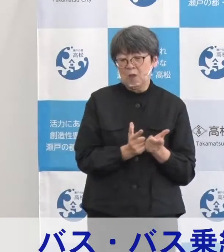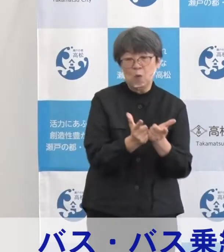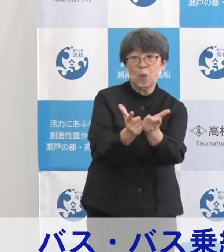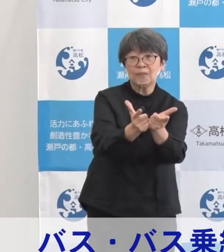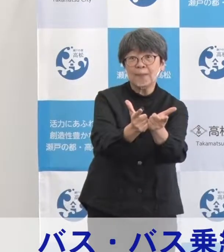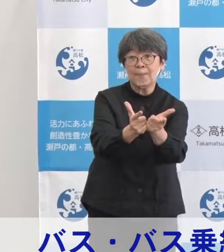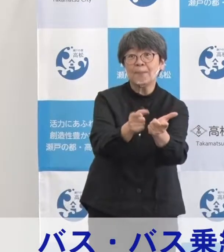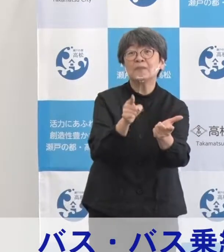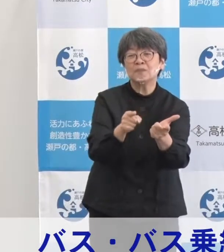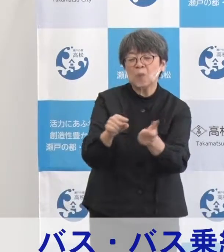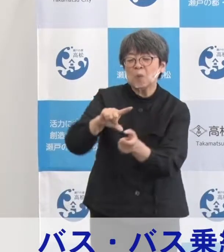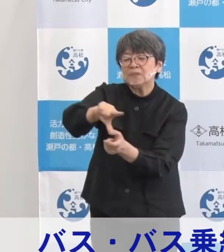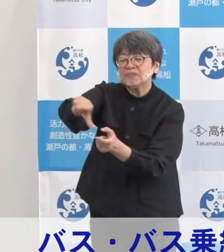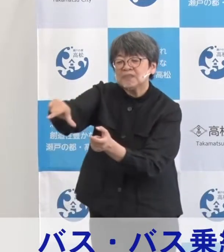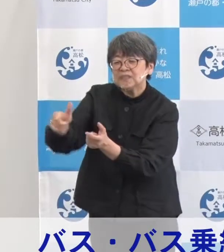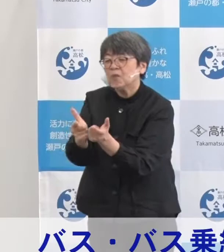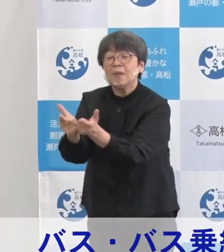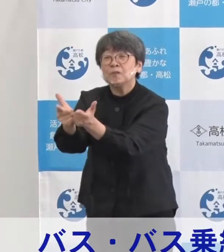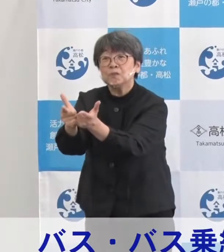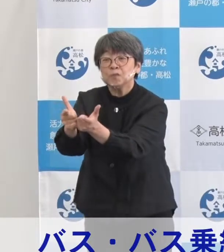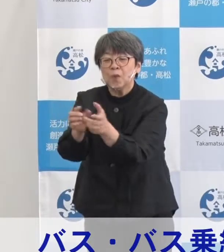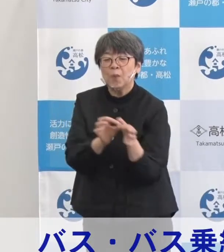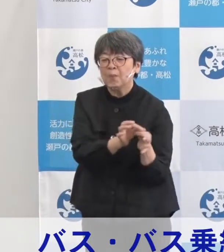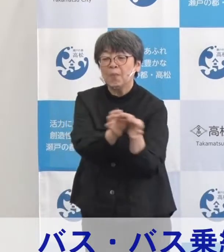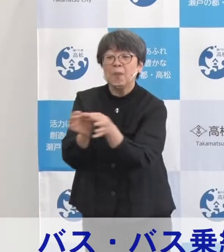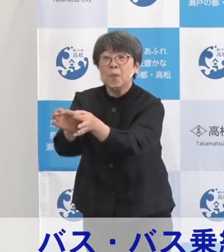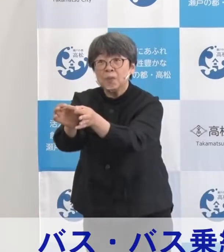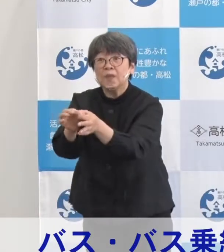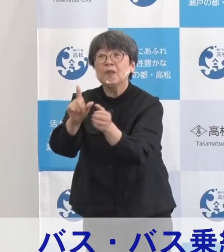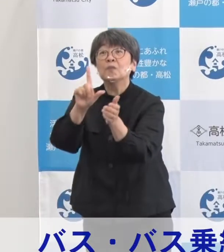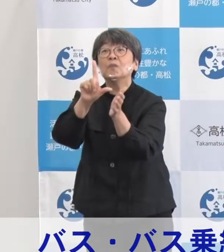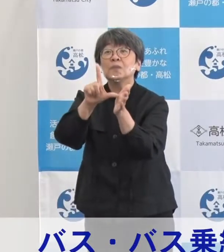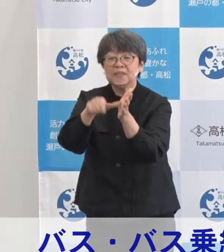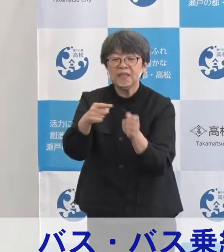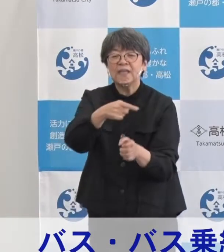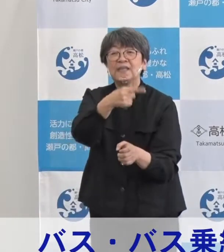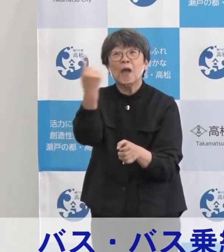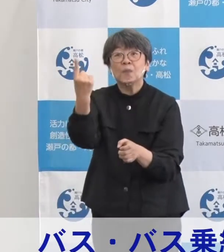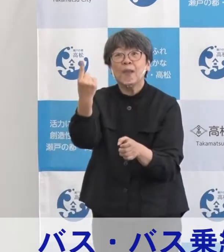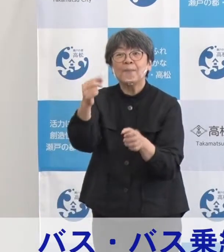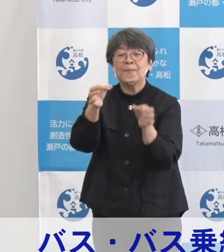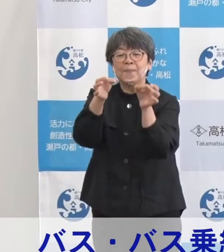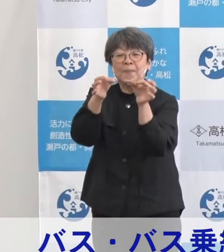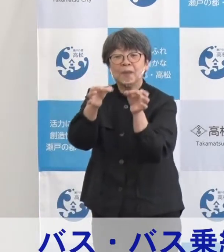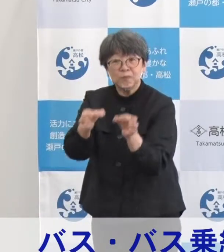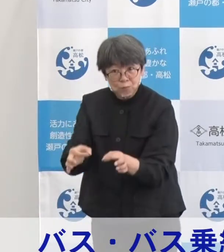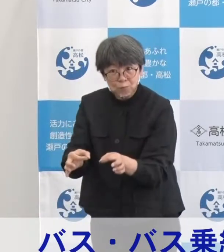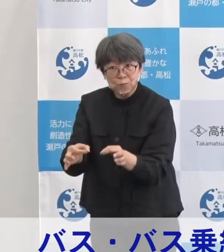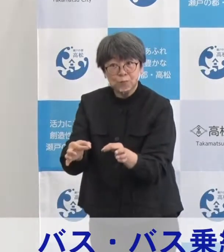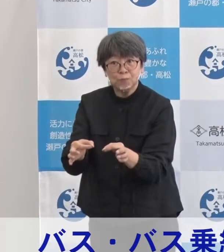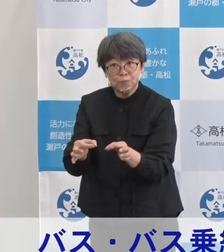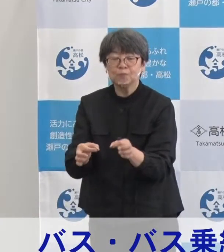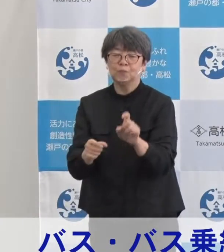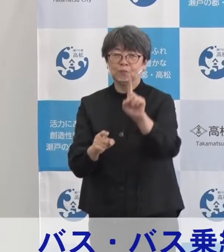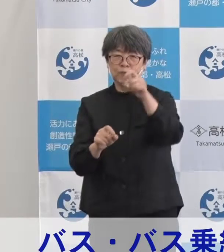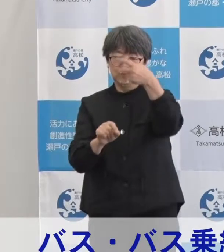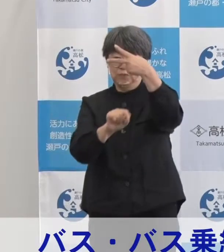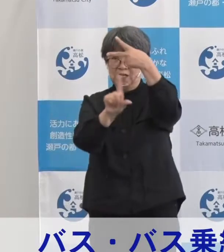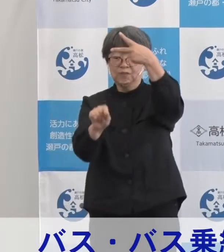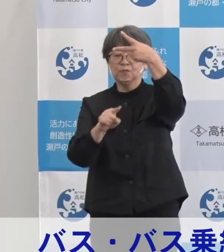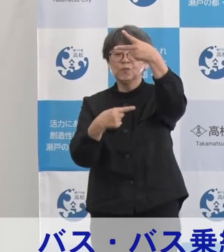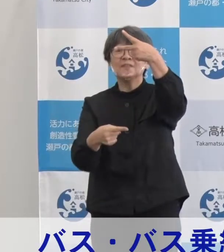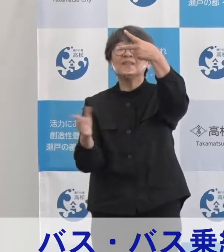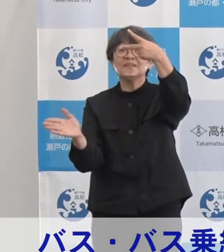コミュニティバスの乗り継いだ際に100円を割り引く制度を今外来月12月1日から